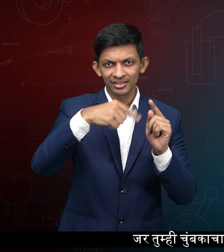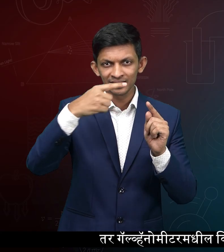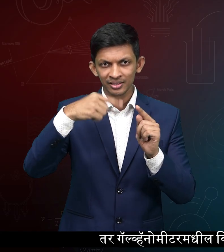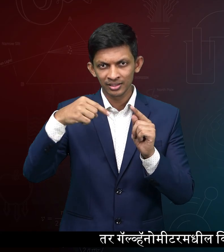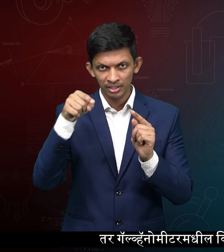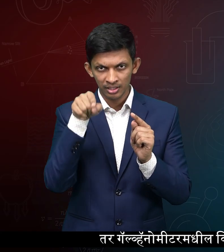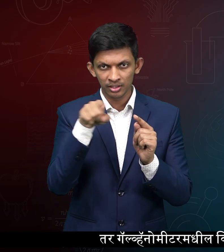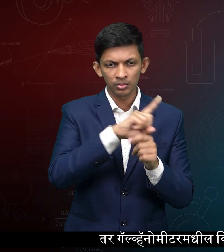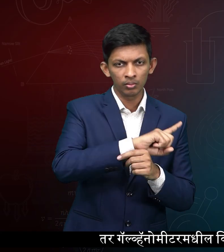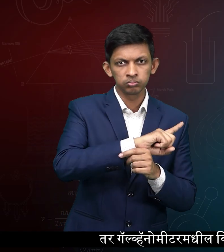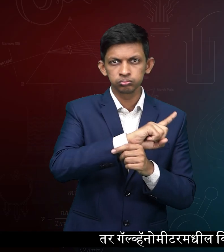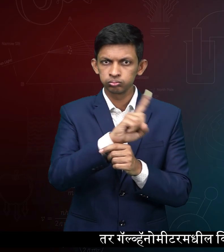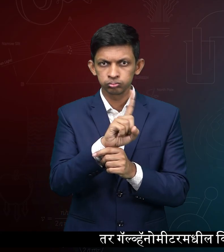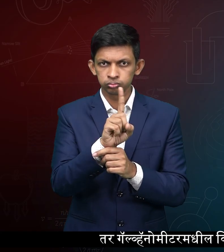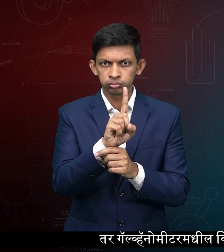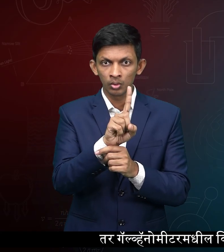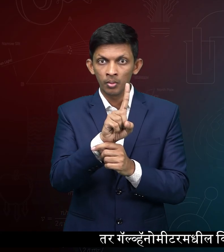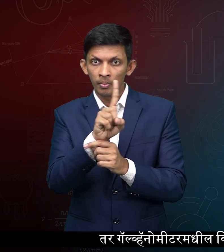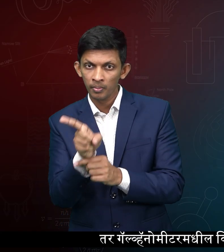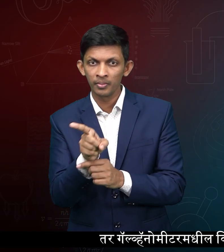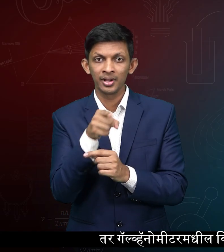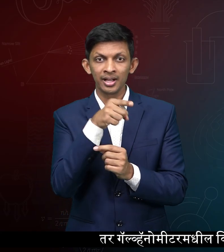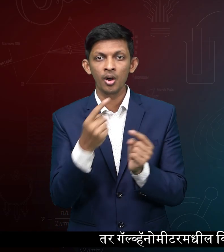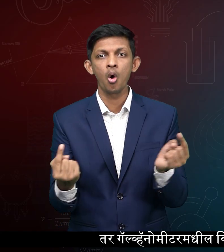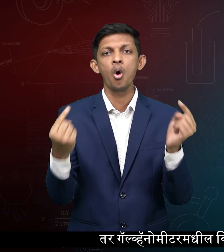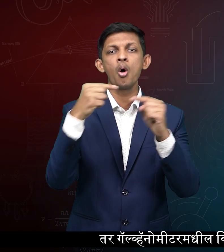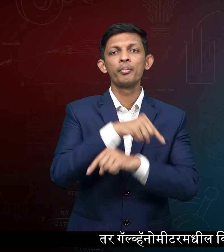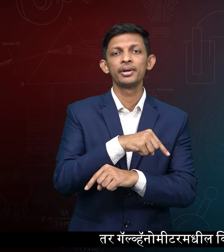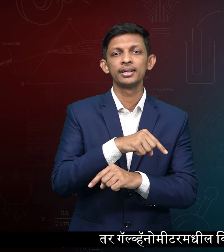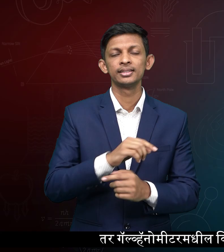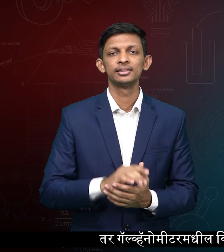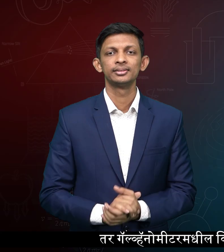तर गॅल्व्हॅनोमीटरमधील विचलन मागील प्रकरणाच्या अगदी उलट होईल.